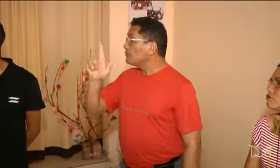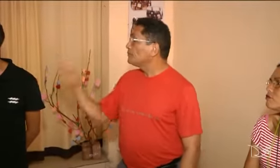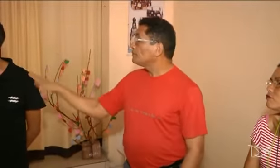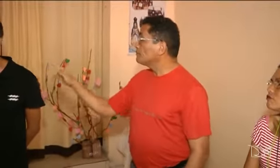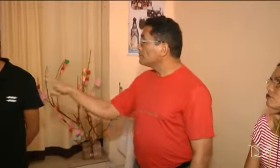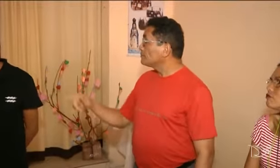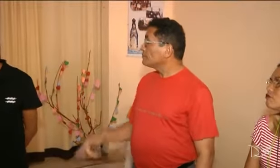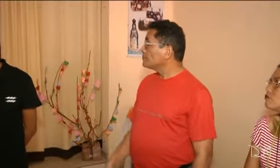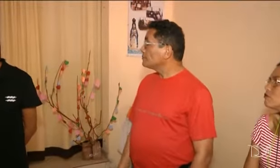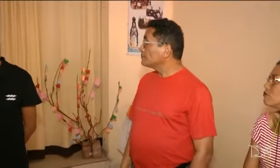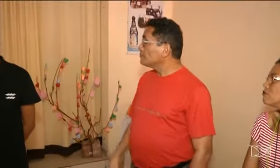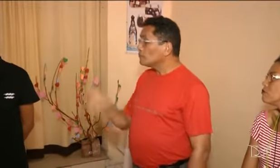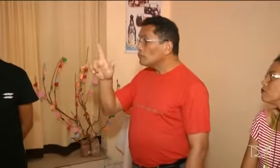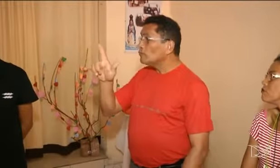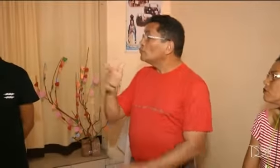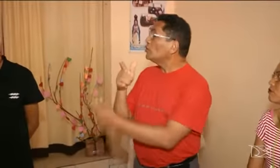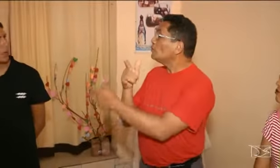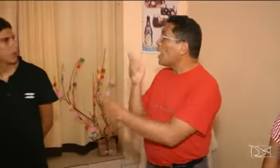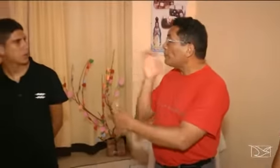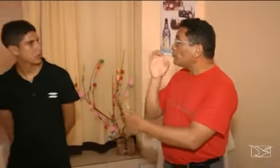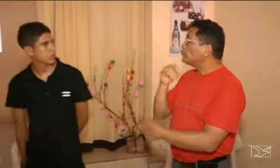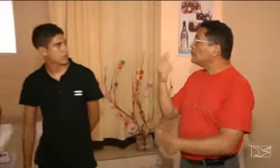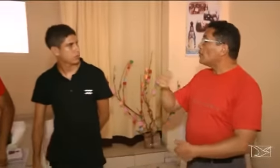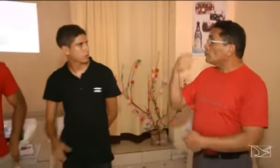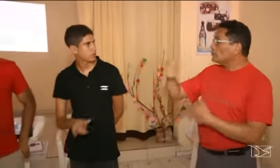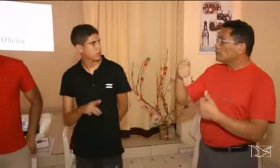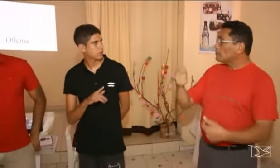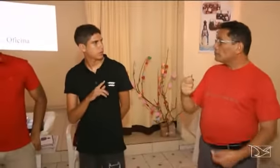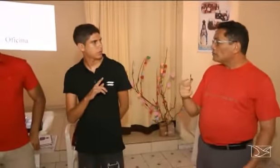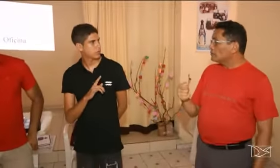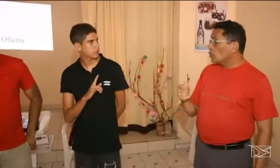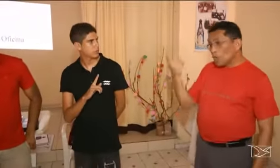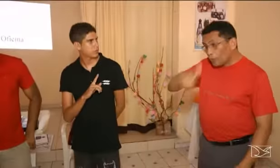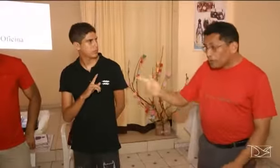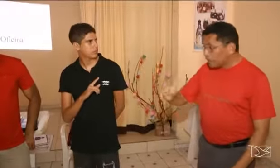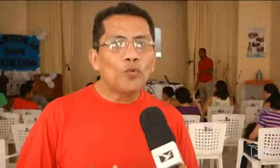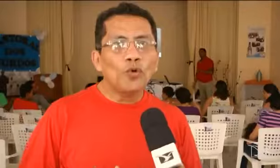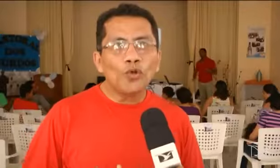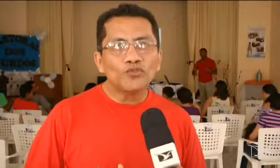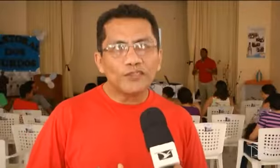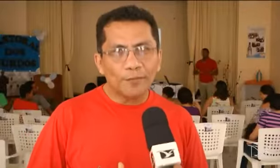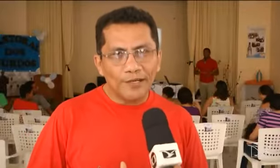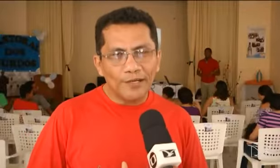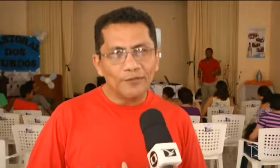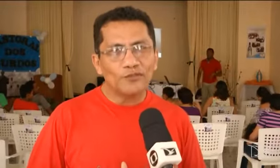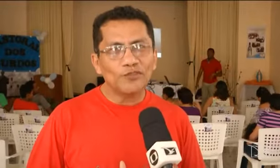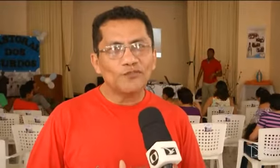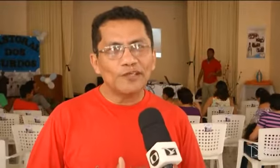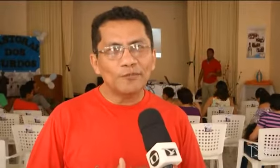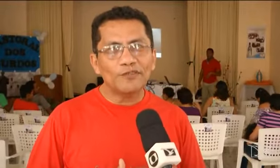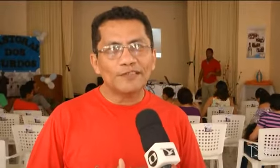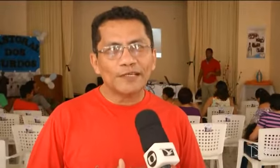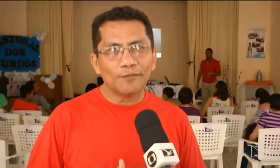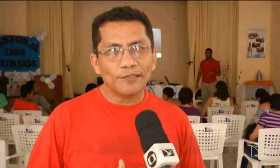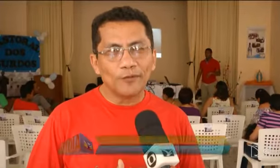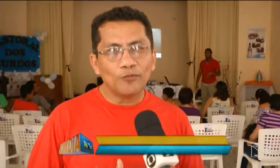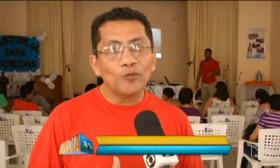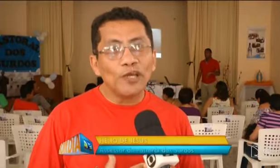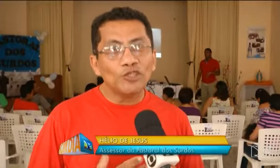também realiza o mesmo trabalho de evangelização na capital, São Luís. Nosso trabalho nós faremos na capital, no